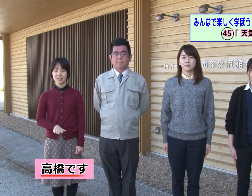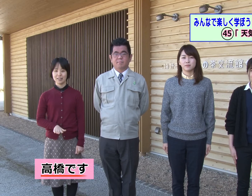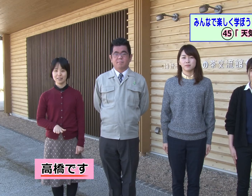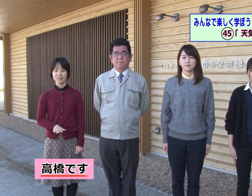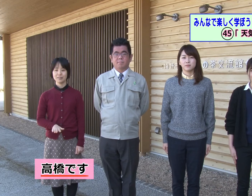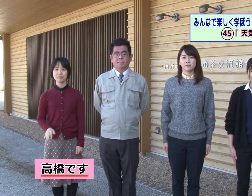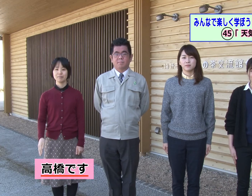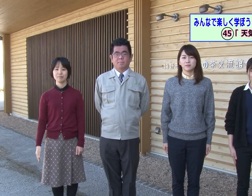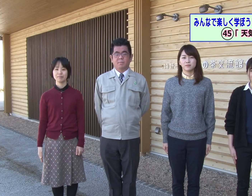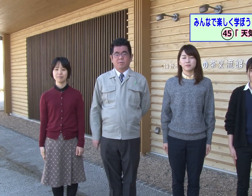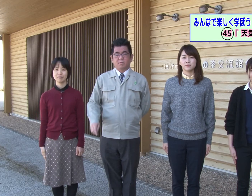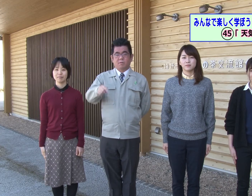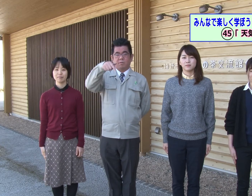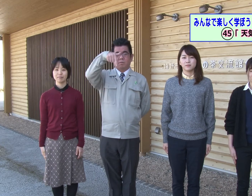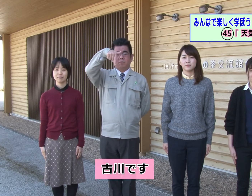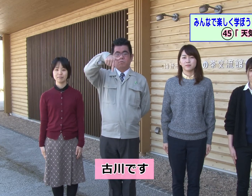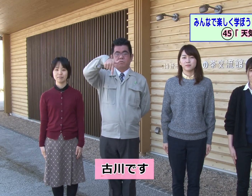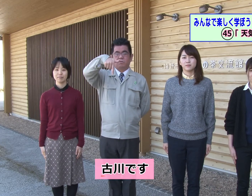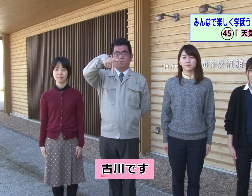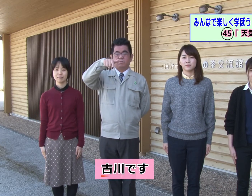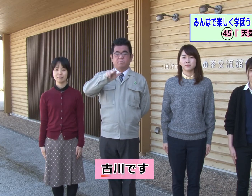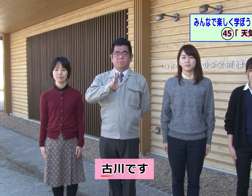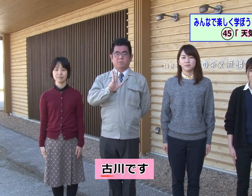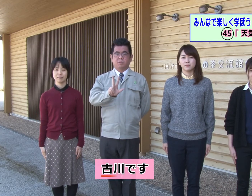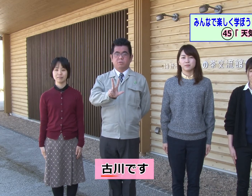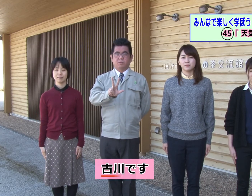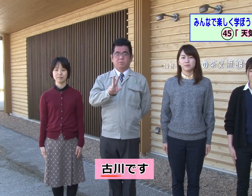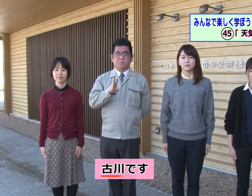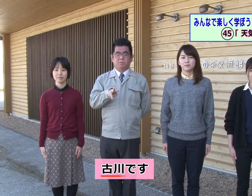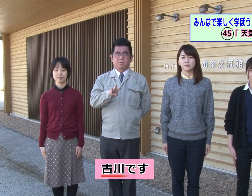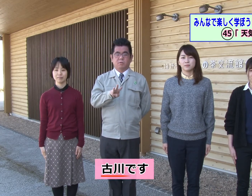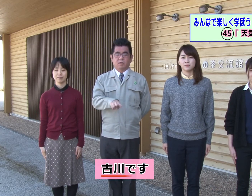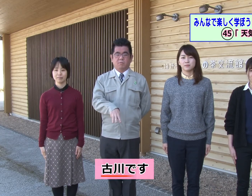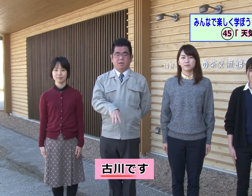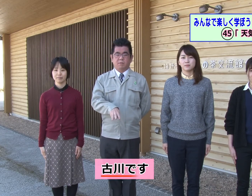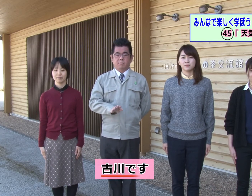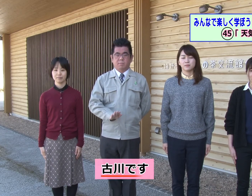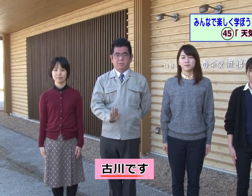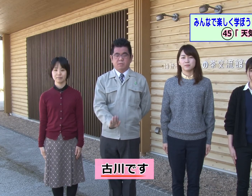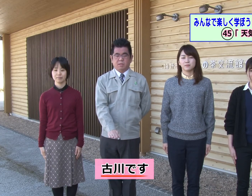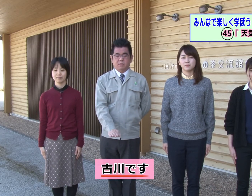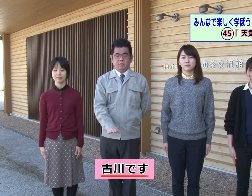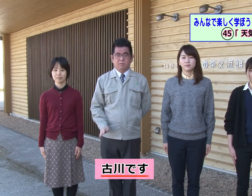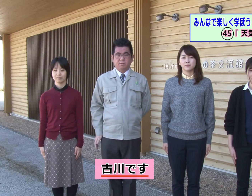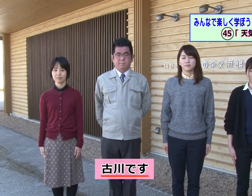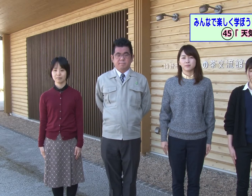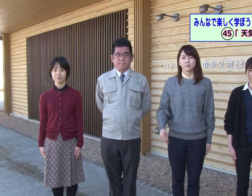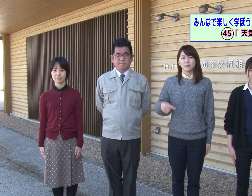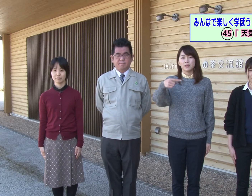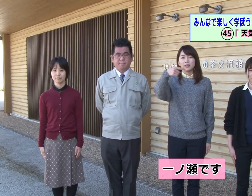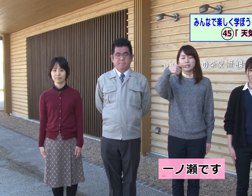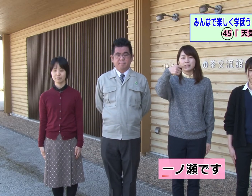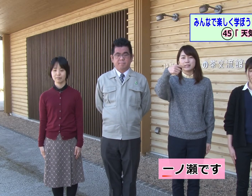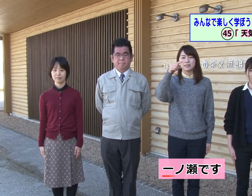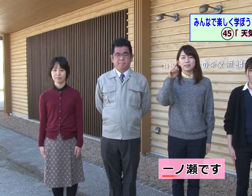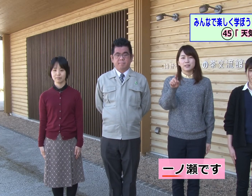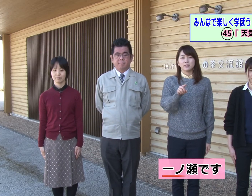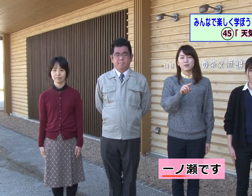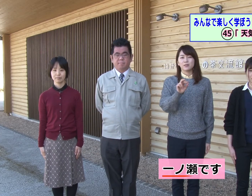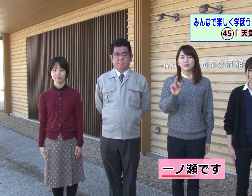。 ふるかわです。 一の